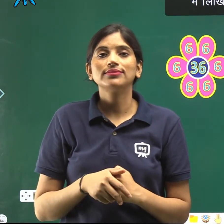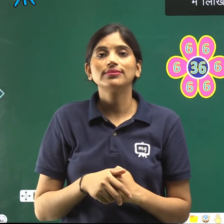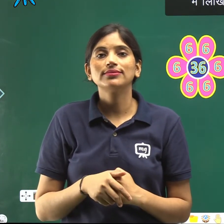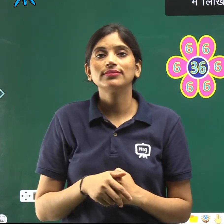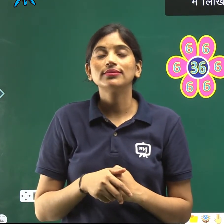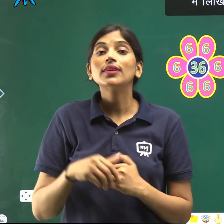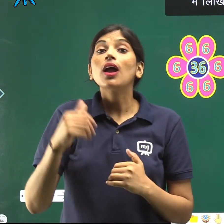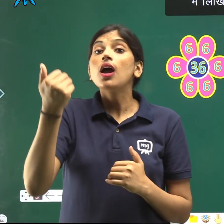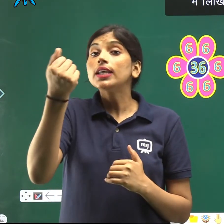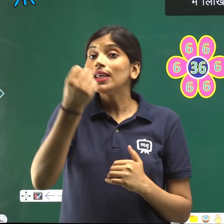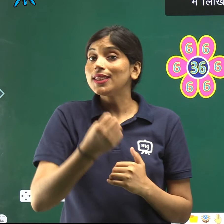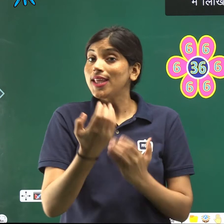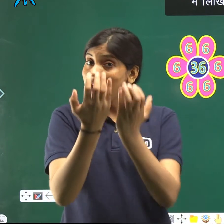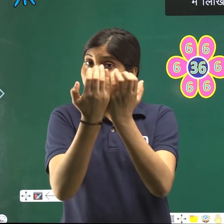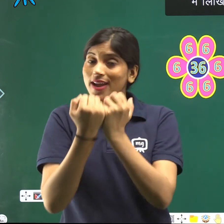कितने आएंगे?